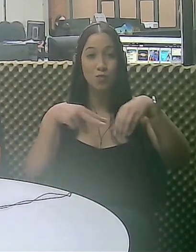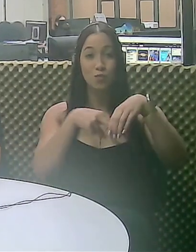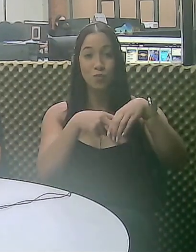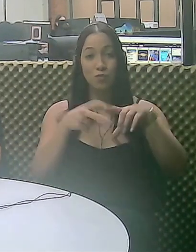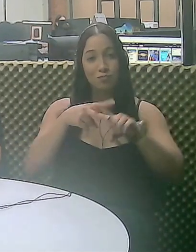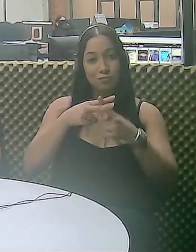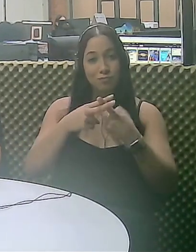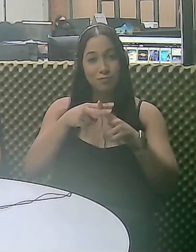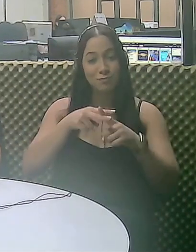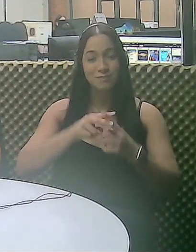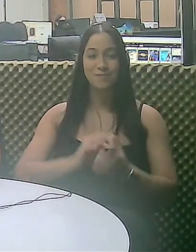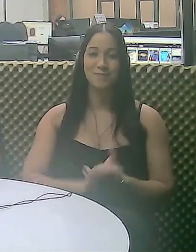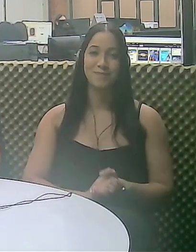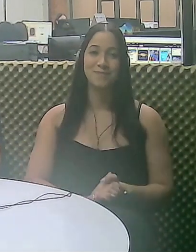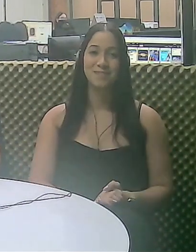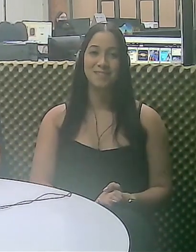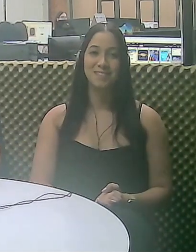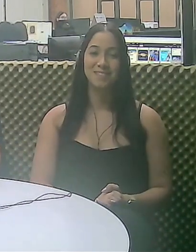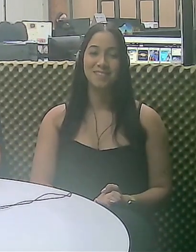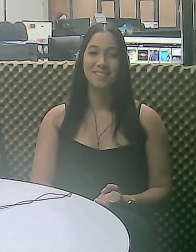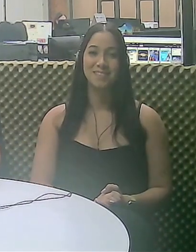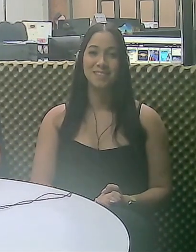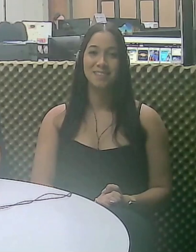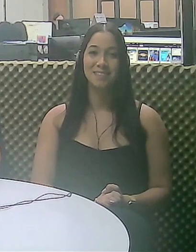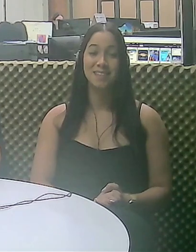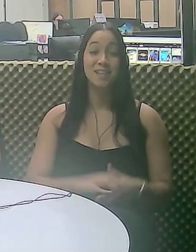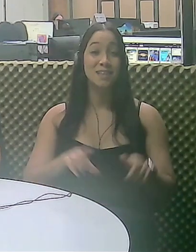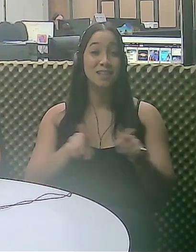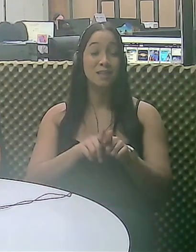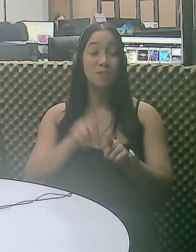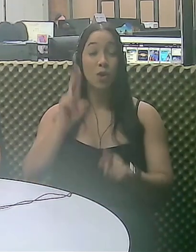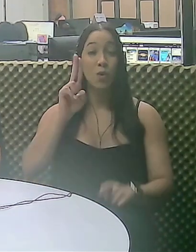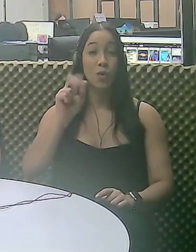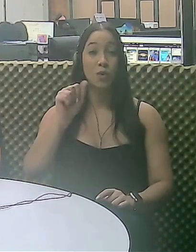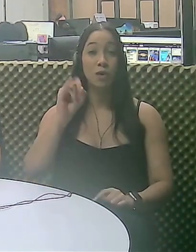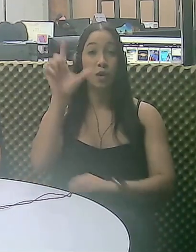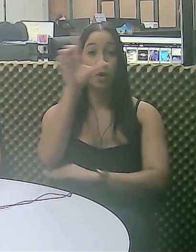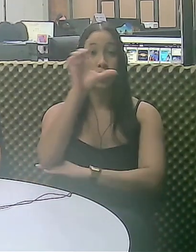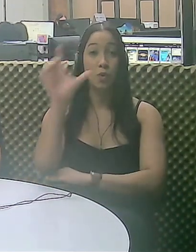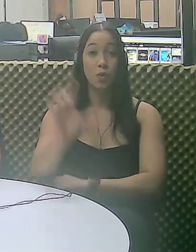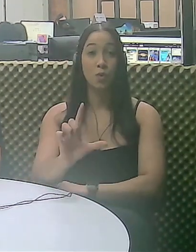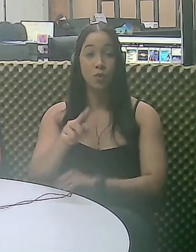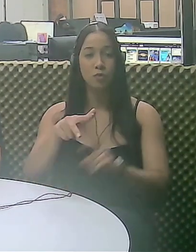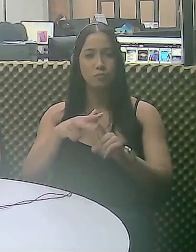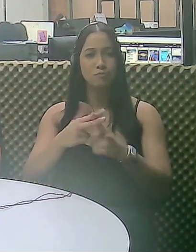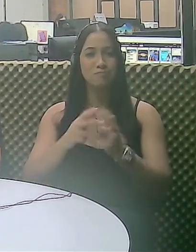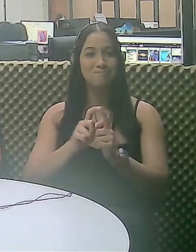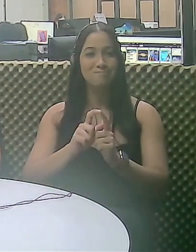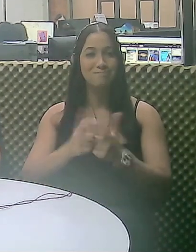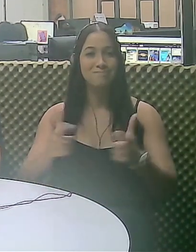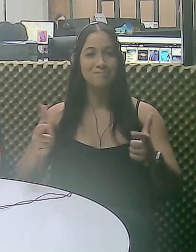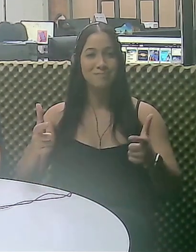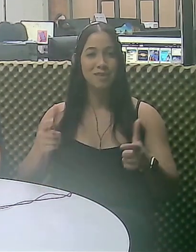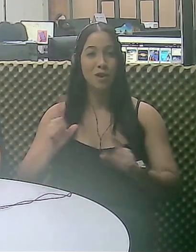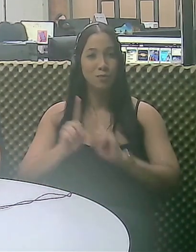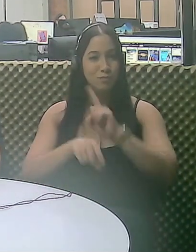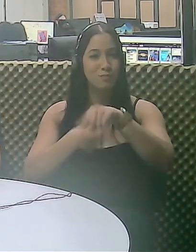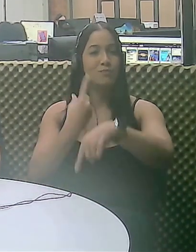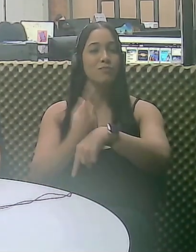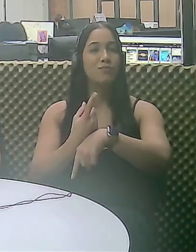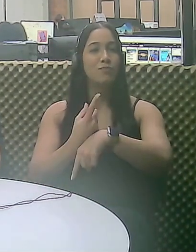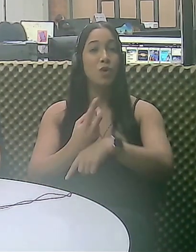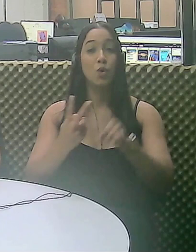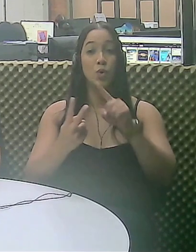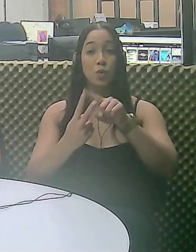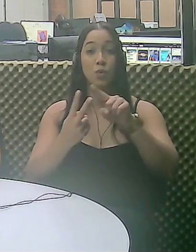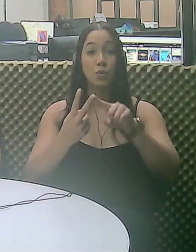será instalado. E aqui na Wailu Resort, as obras de reforma e ampliação também avançam, com